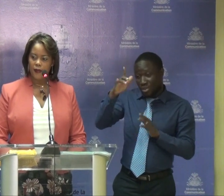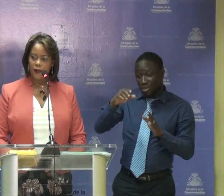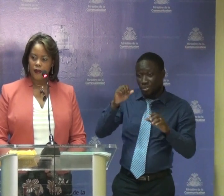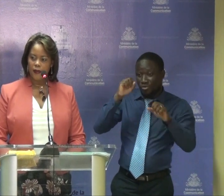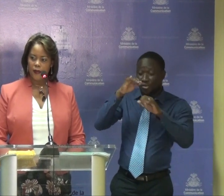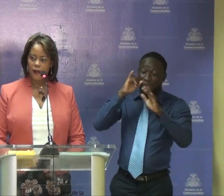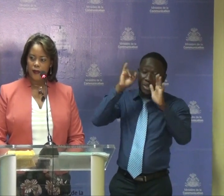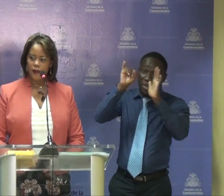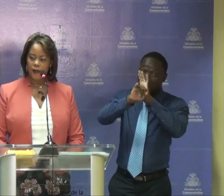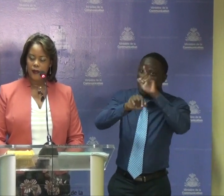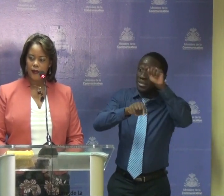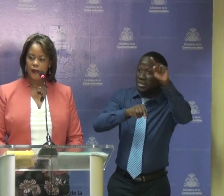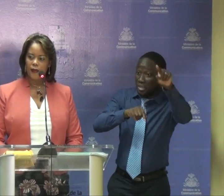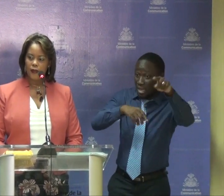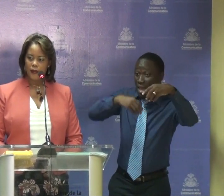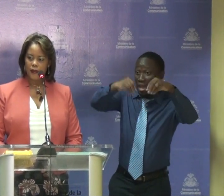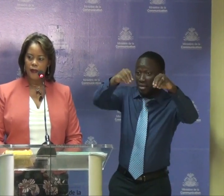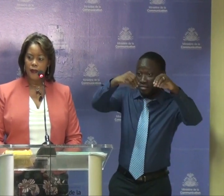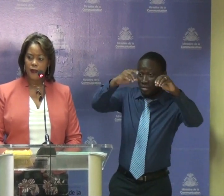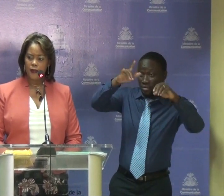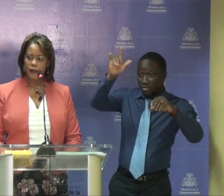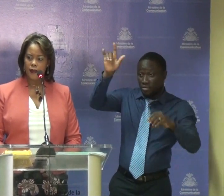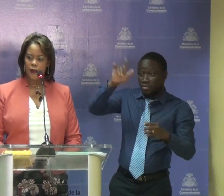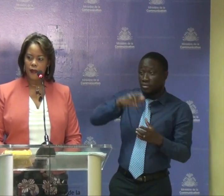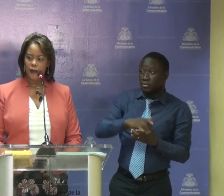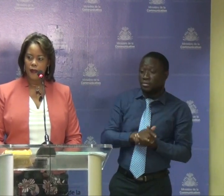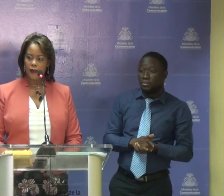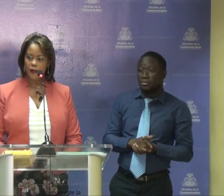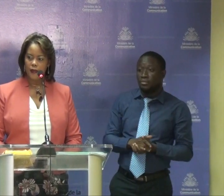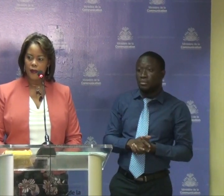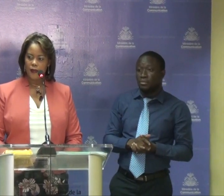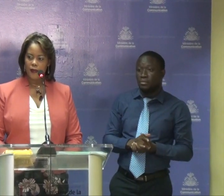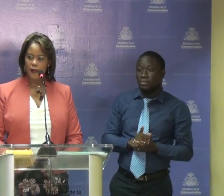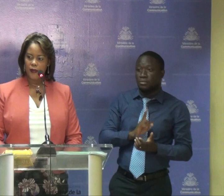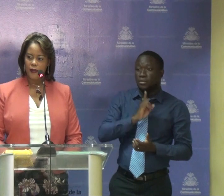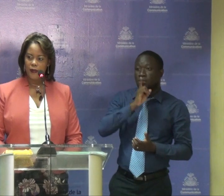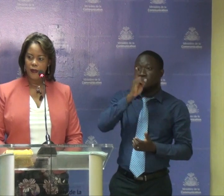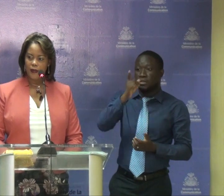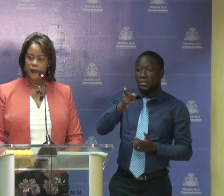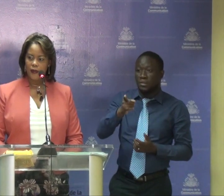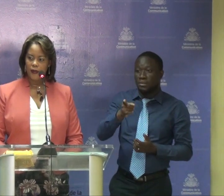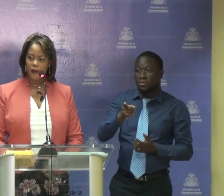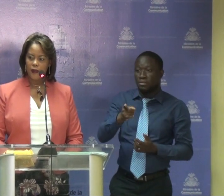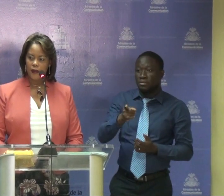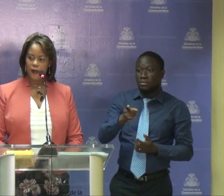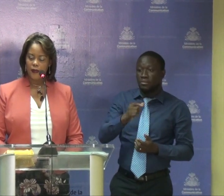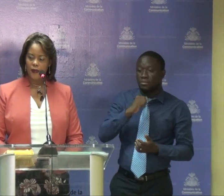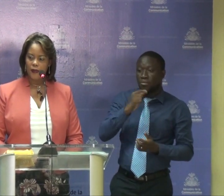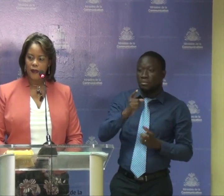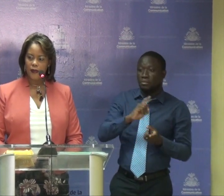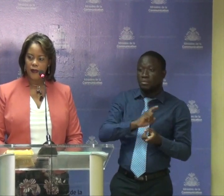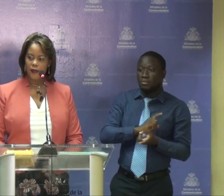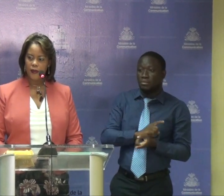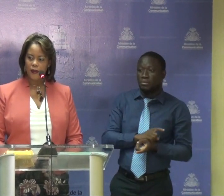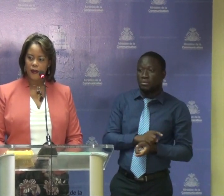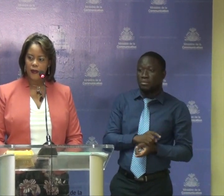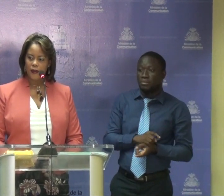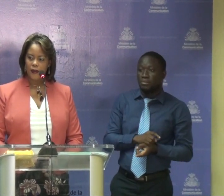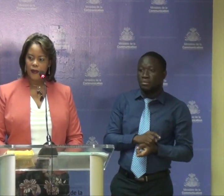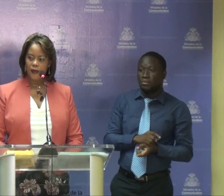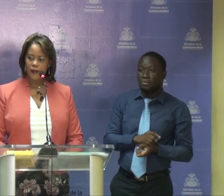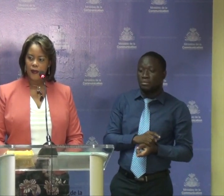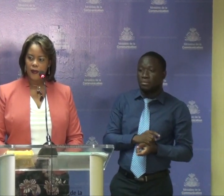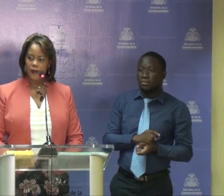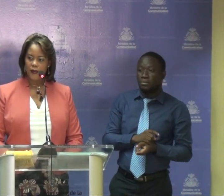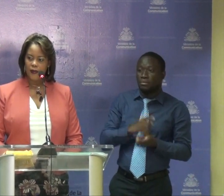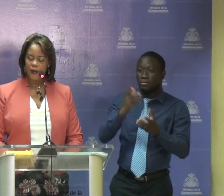voir l'image ça à l'avant à l'étranger. Donc, en réalité, qui pour moi, sous de l'autre paramètre, pas changé. Ça fait